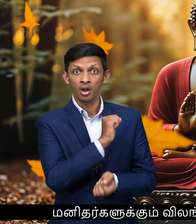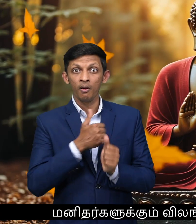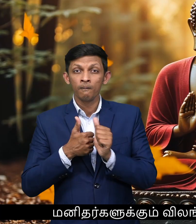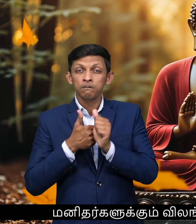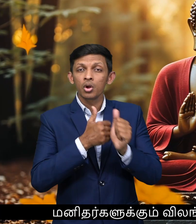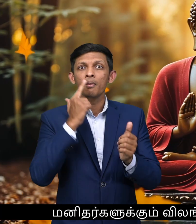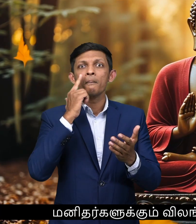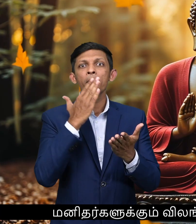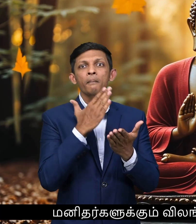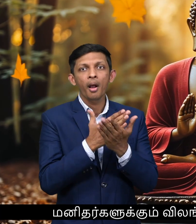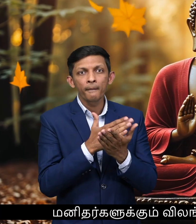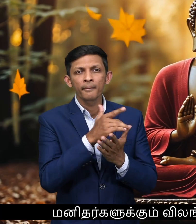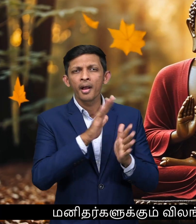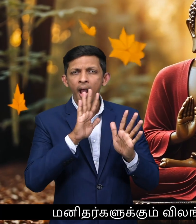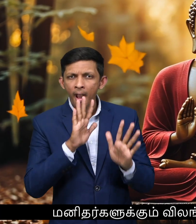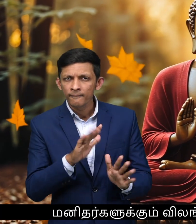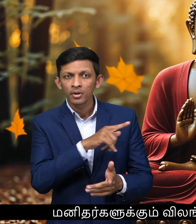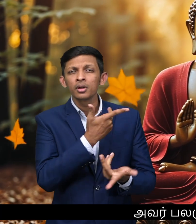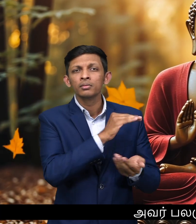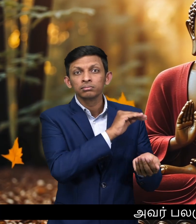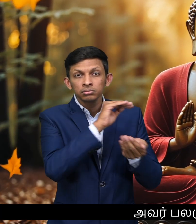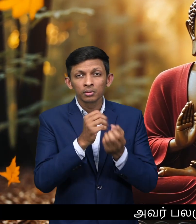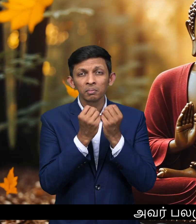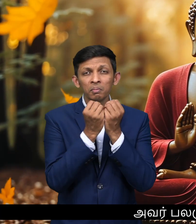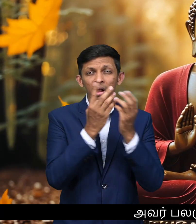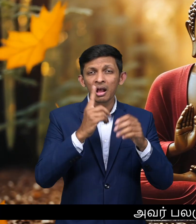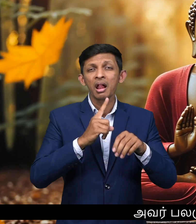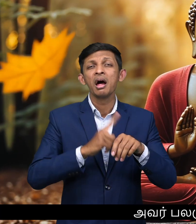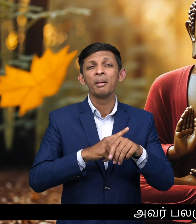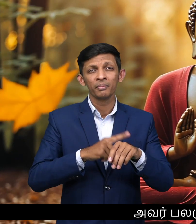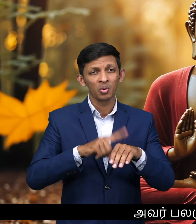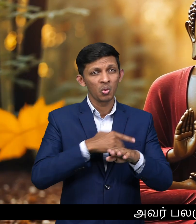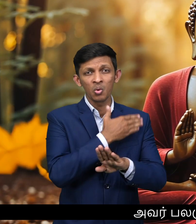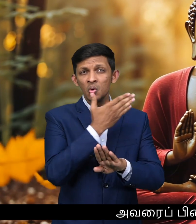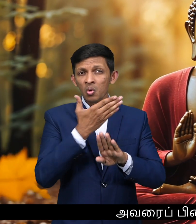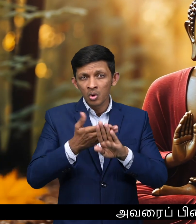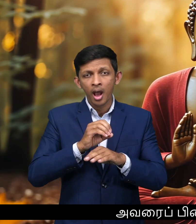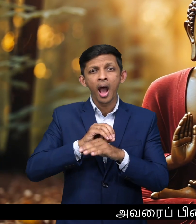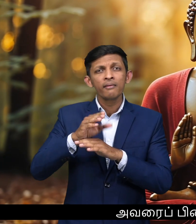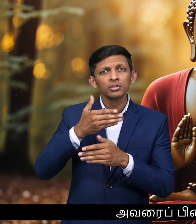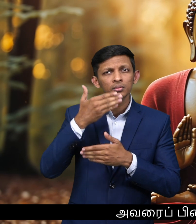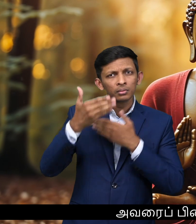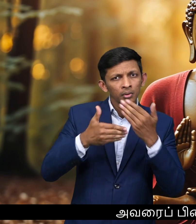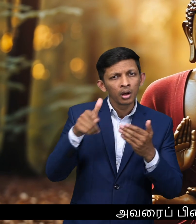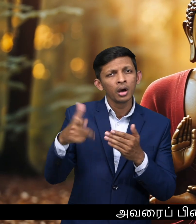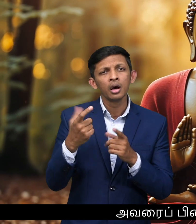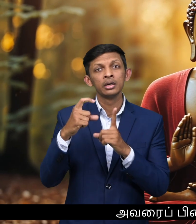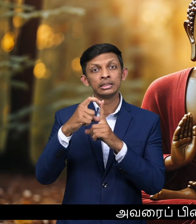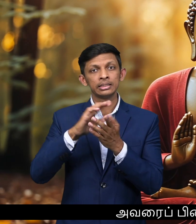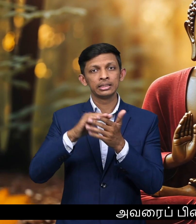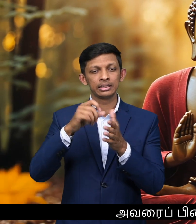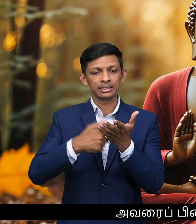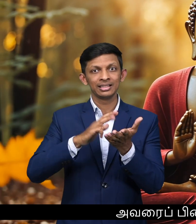மனிதர்களுக்கும் விலங்குகளுக்கும் தர்மத்தை போதிக்க அவர் பலமுறை பிறந்தார் என்று அவரை பின்பற்றுபவர்கள்